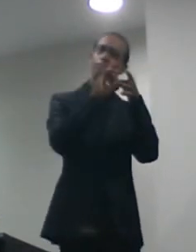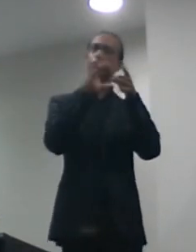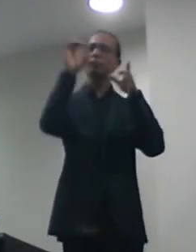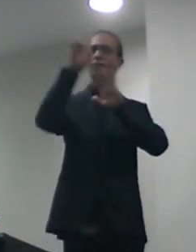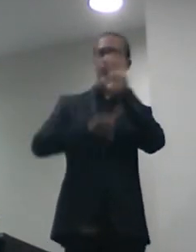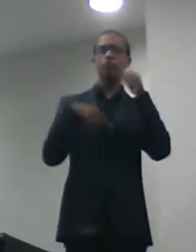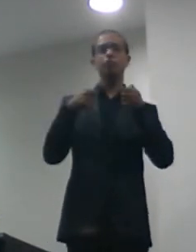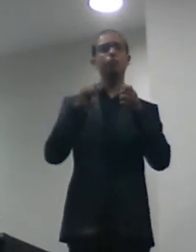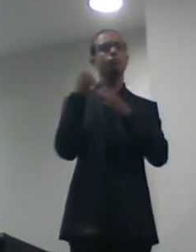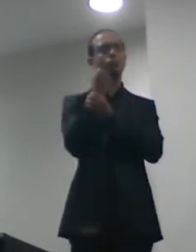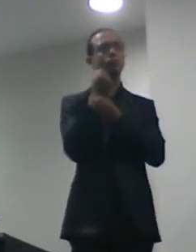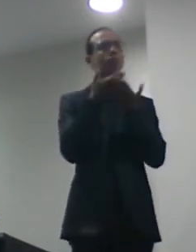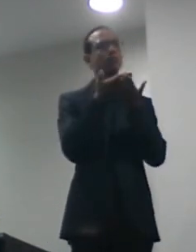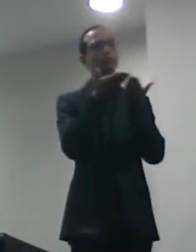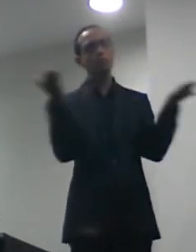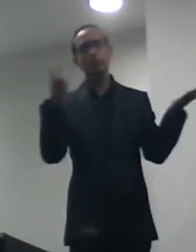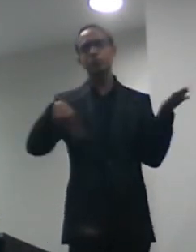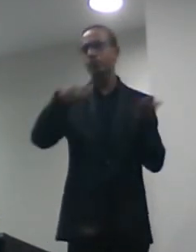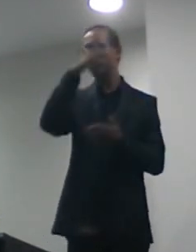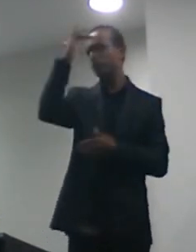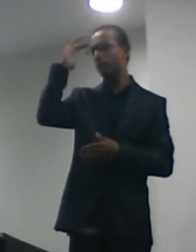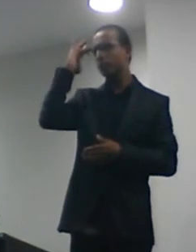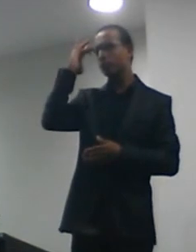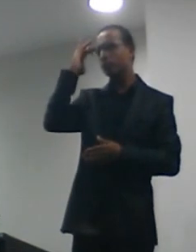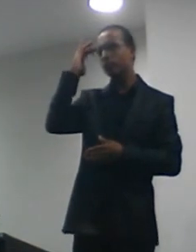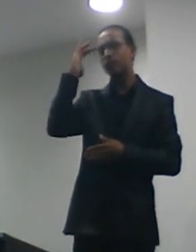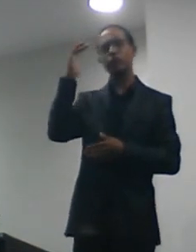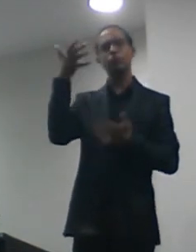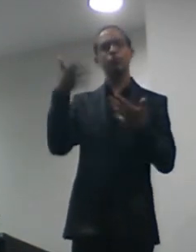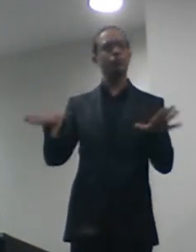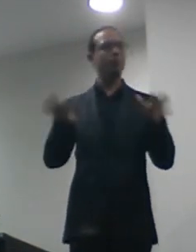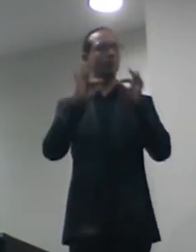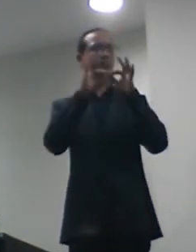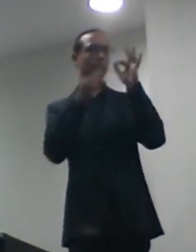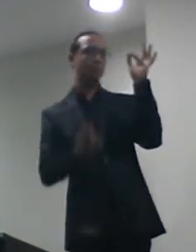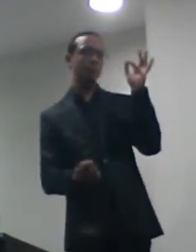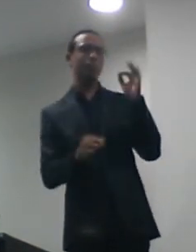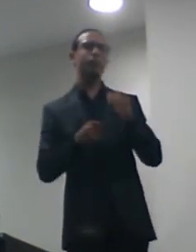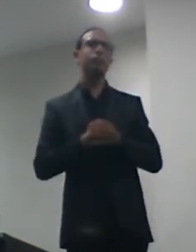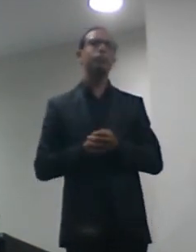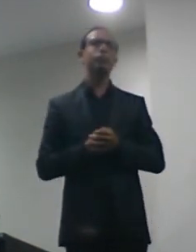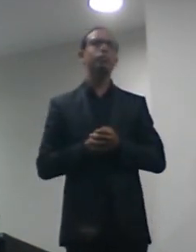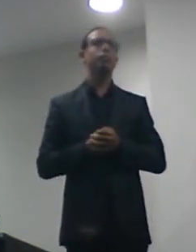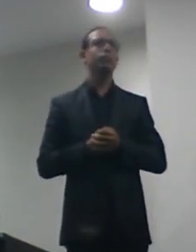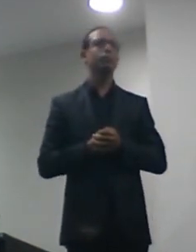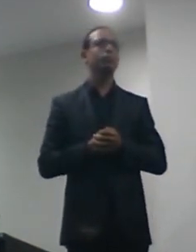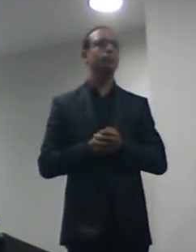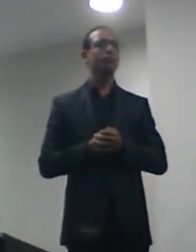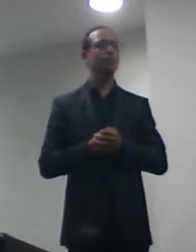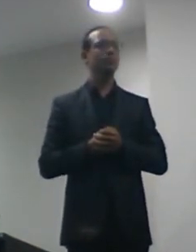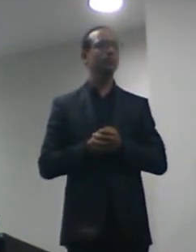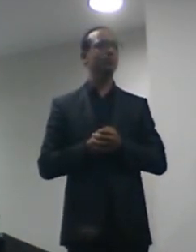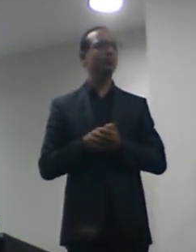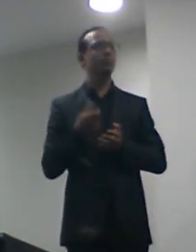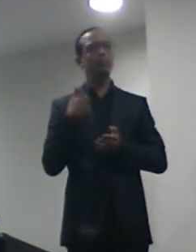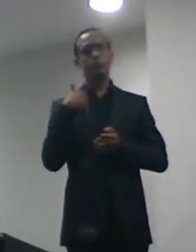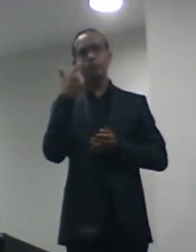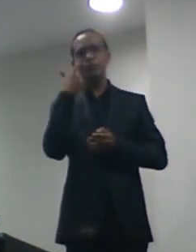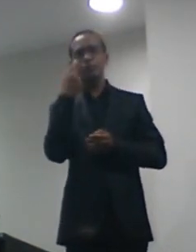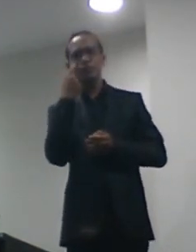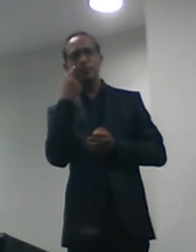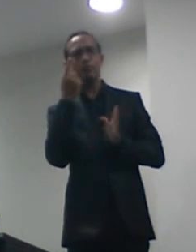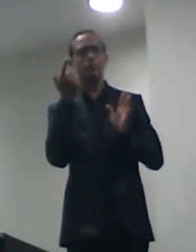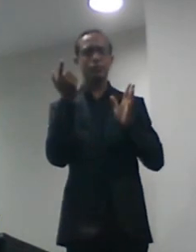todas as pessoas. E, para não se prolongar muito, eu preparei, na verdade, eu